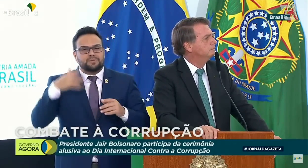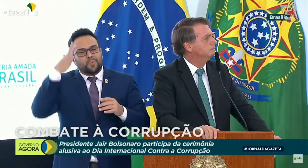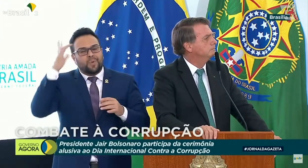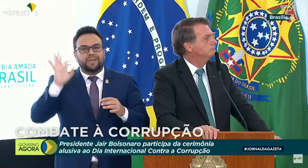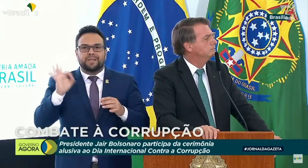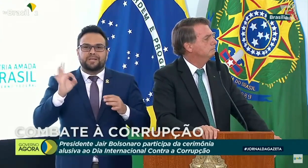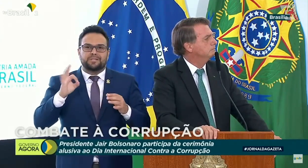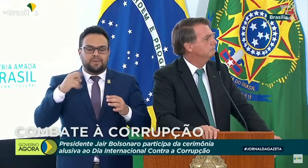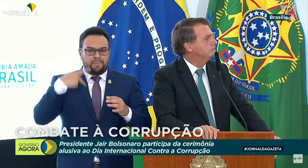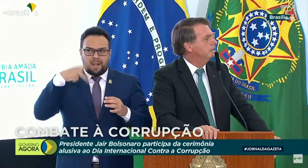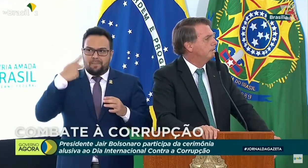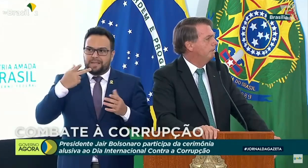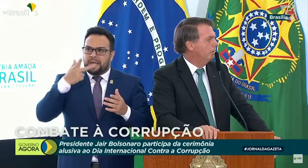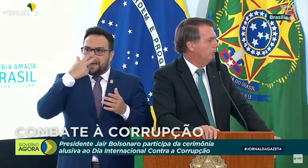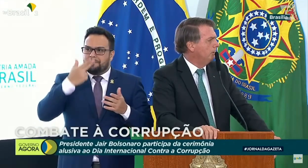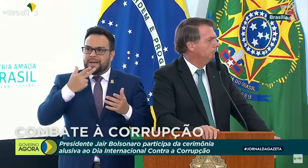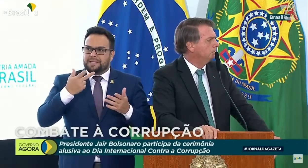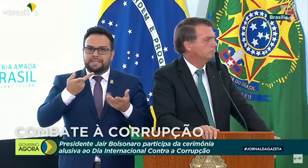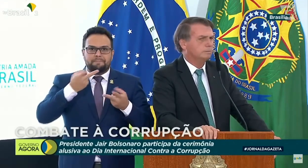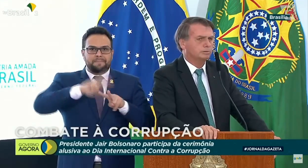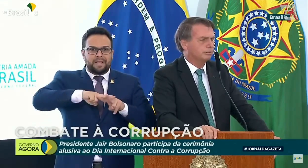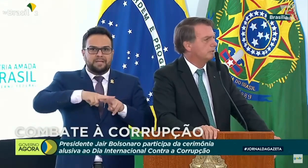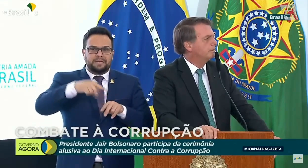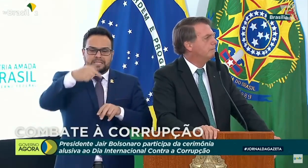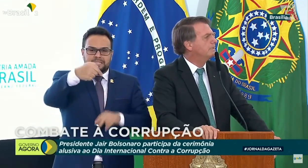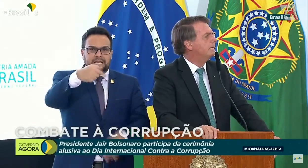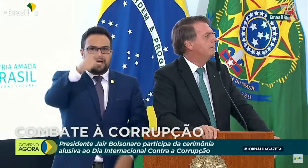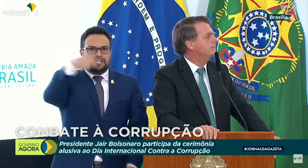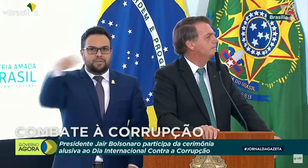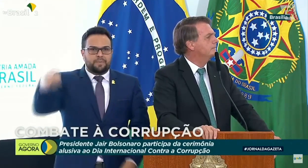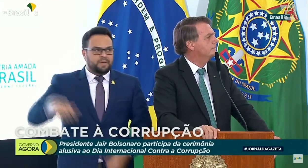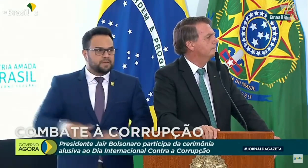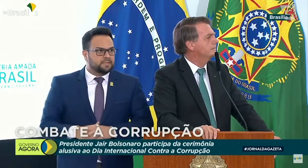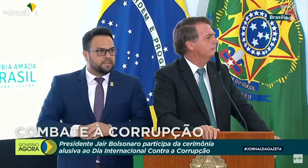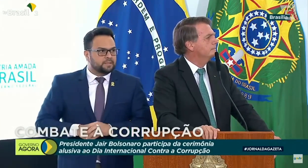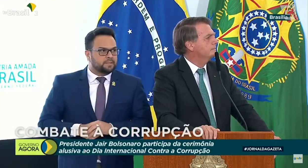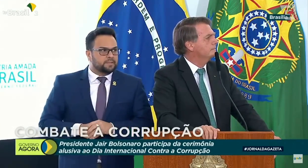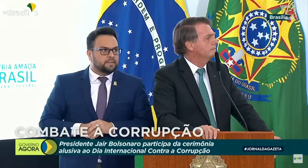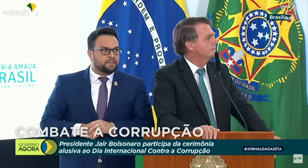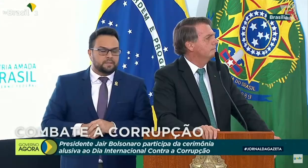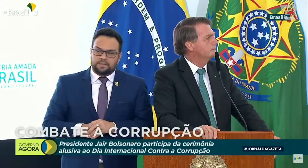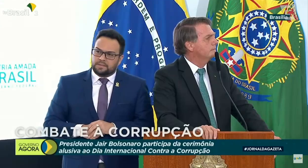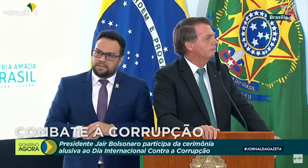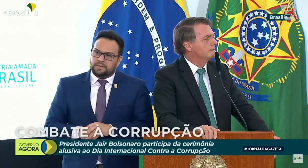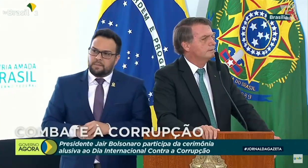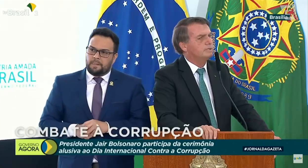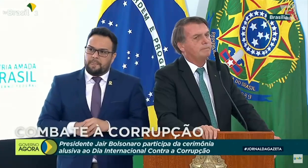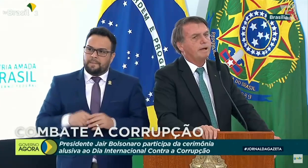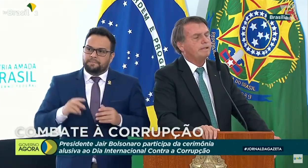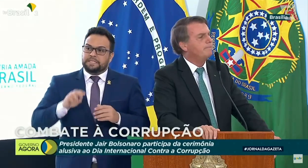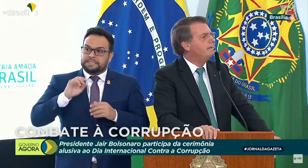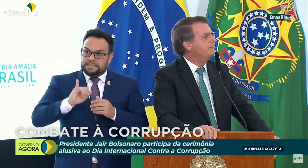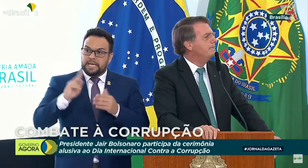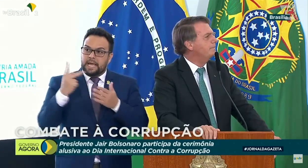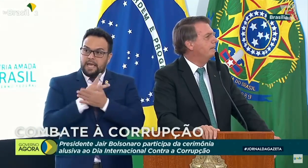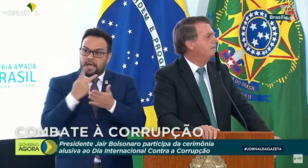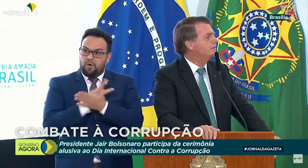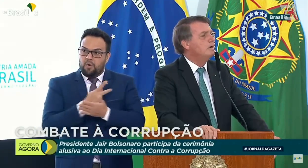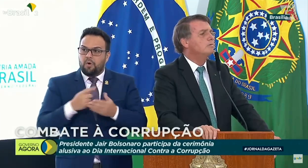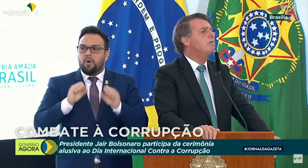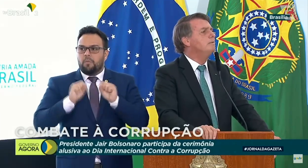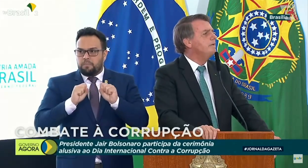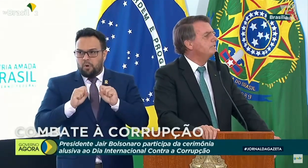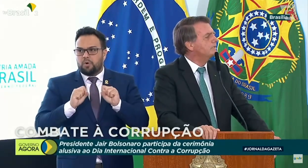7 meses e esse Rua como tô nós podemos errar e jamais